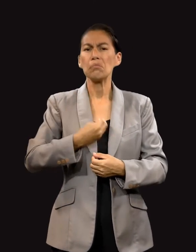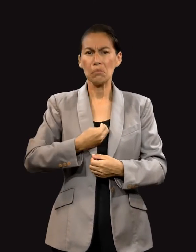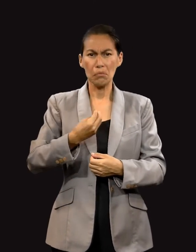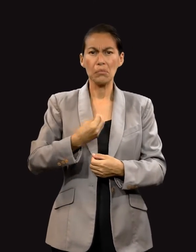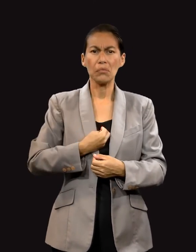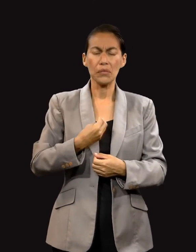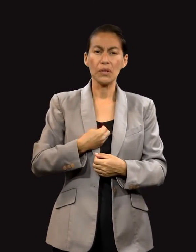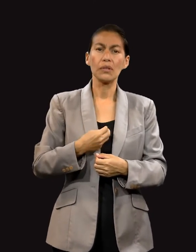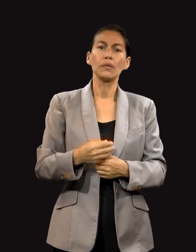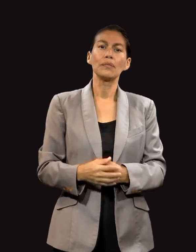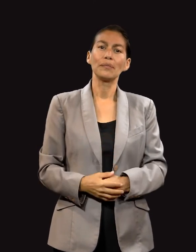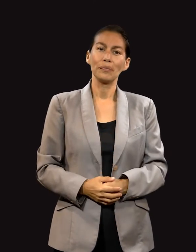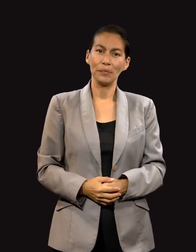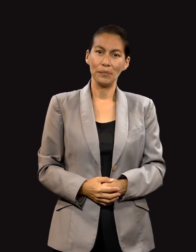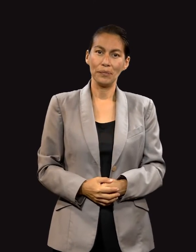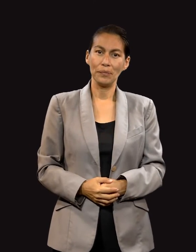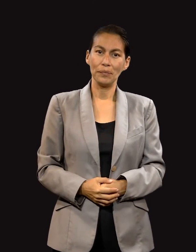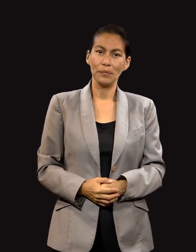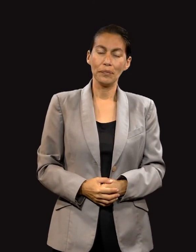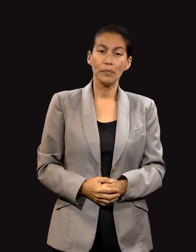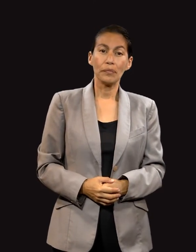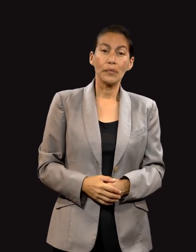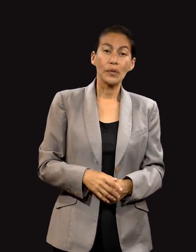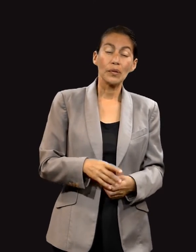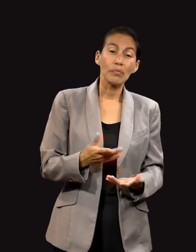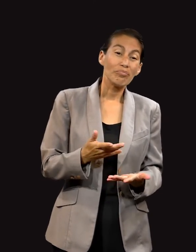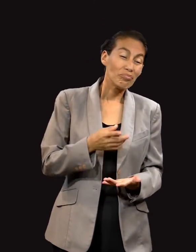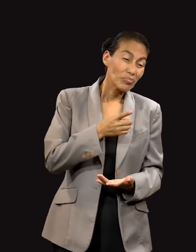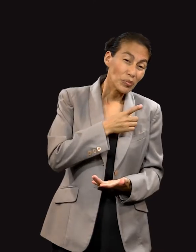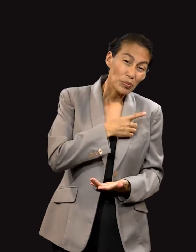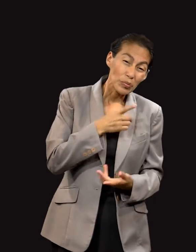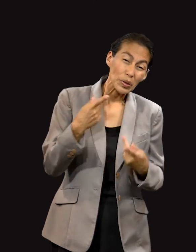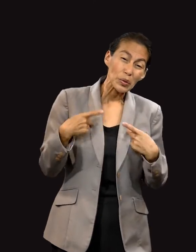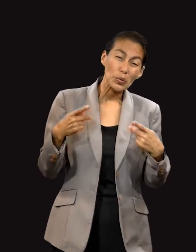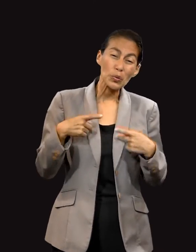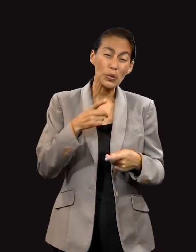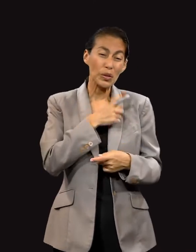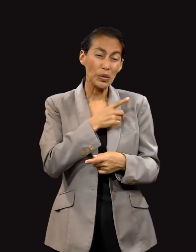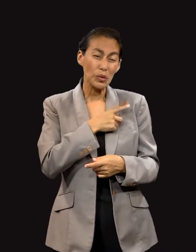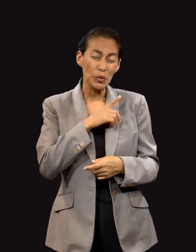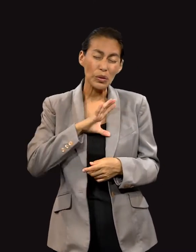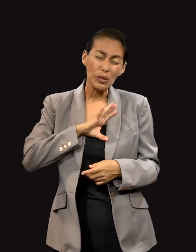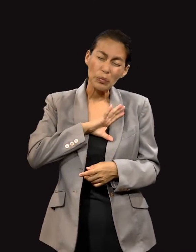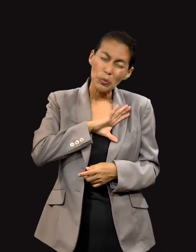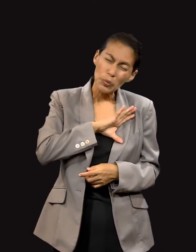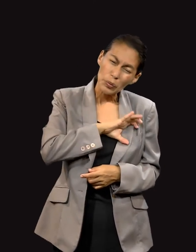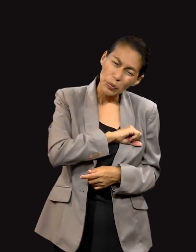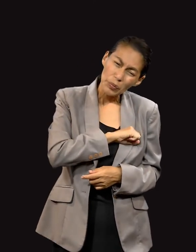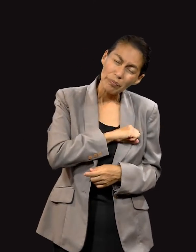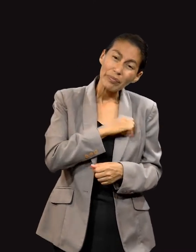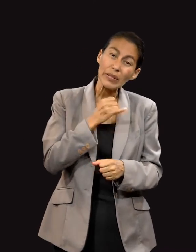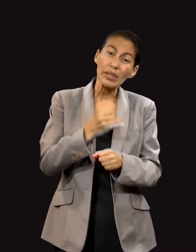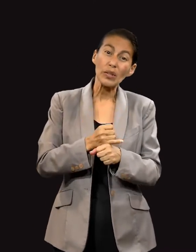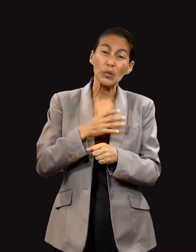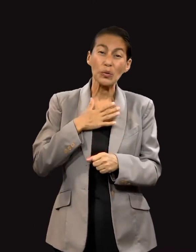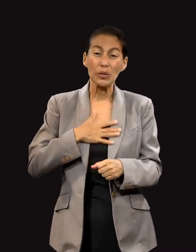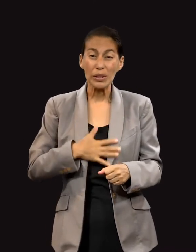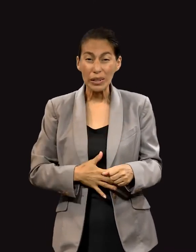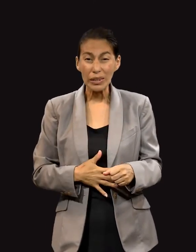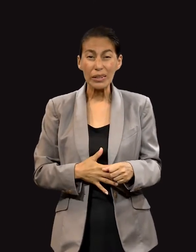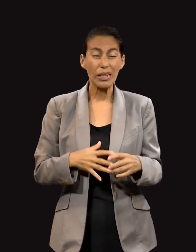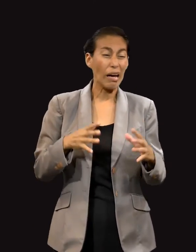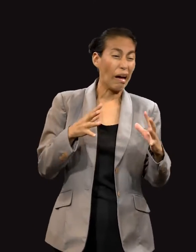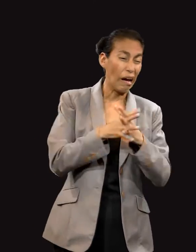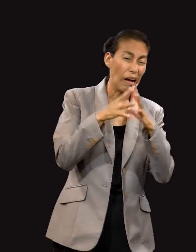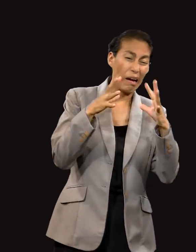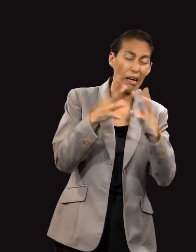que está arrastrando actualmente. Tanta soledad, tanta opresión, injusticia, tanta